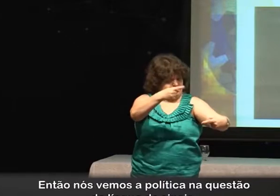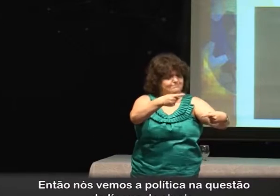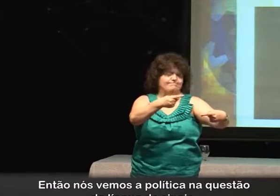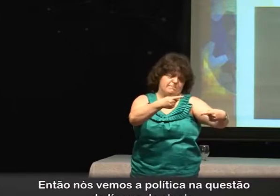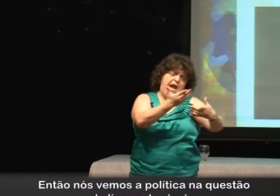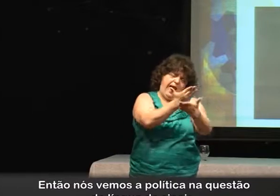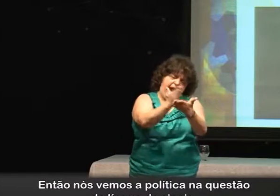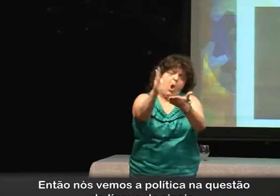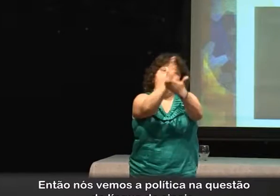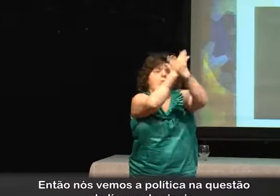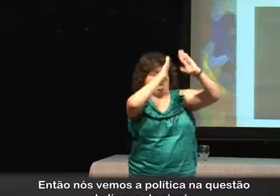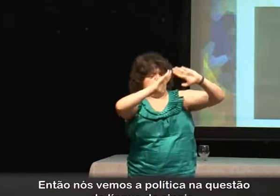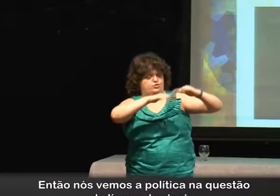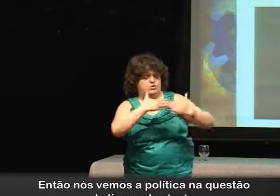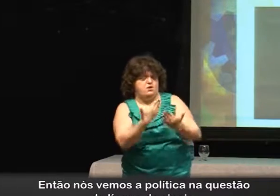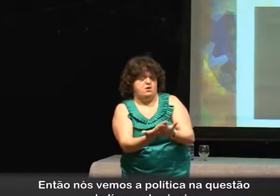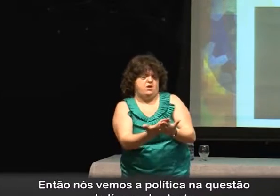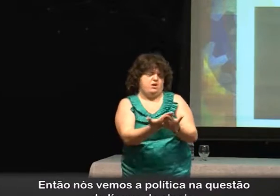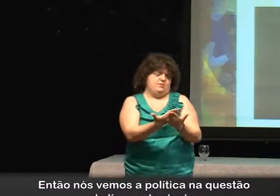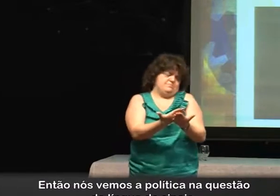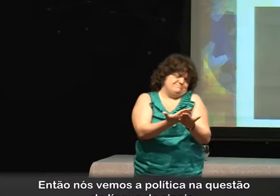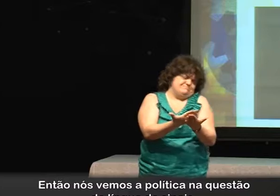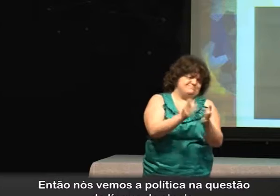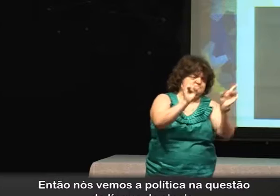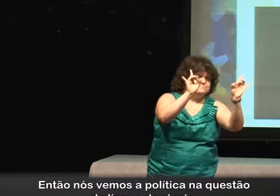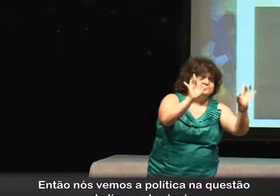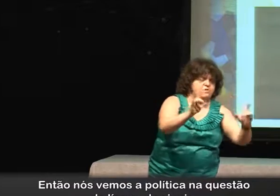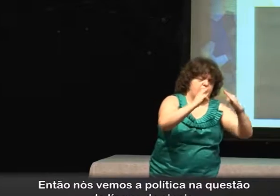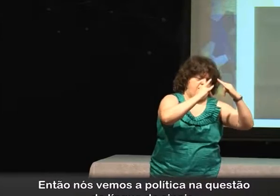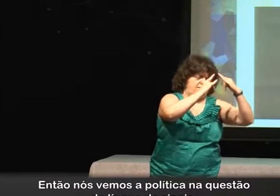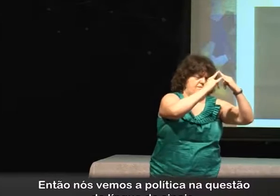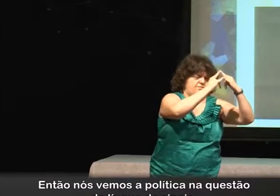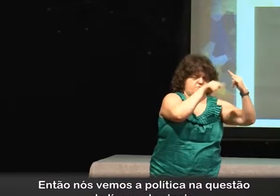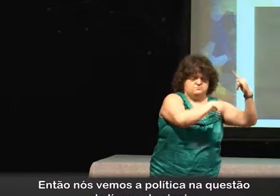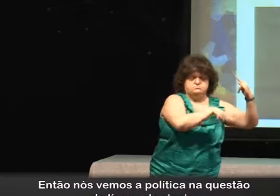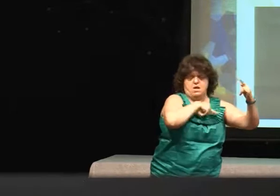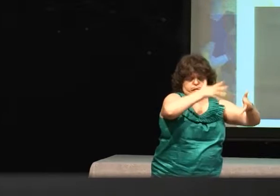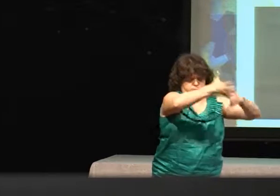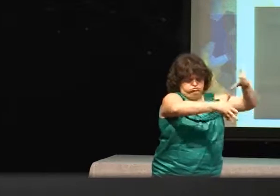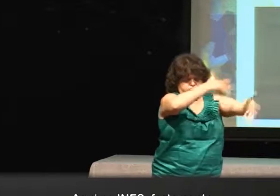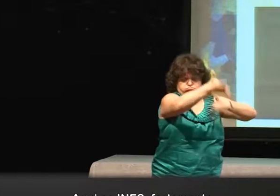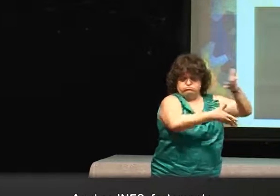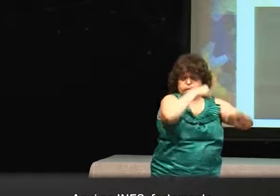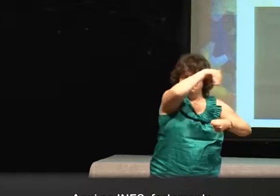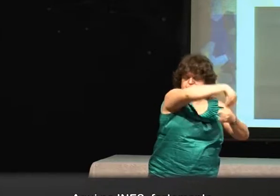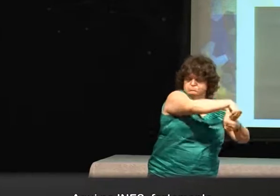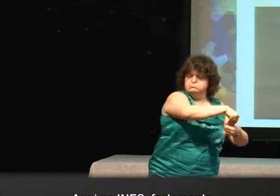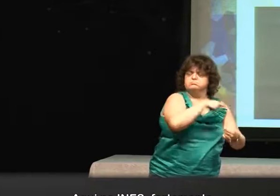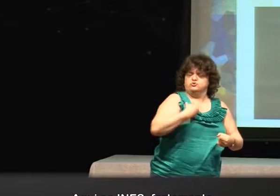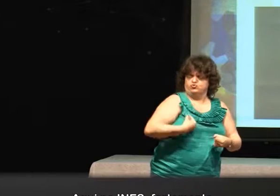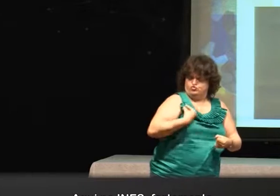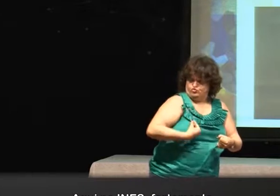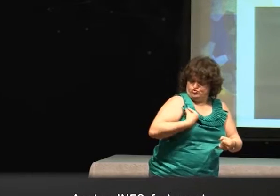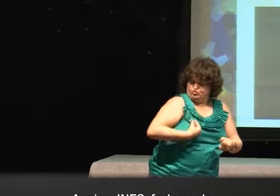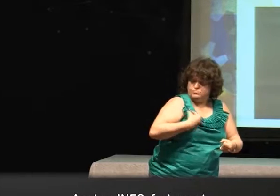Então, nós vemos a política na questão da língua de sinais, aqui no INES,